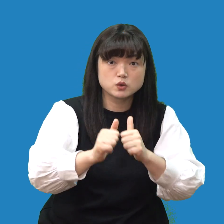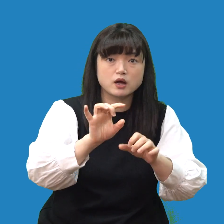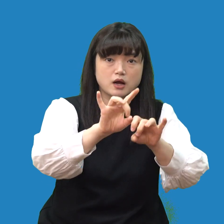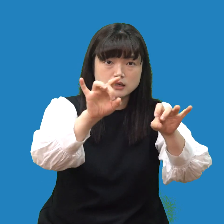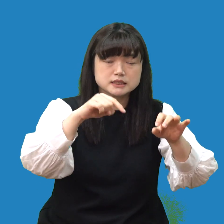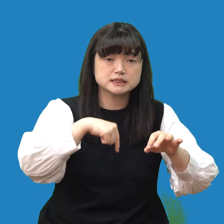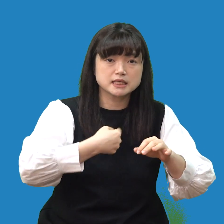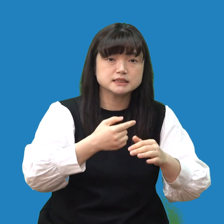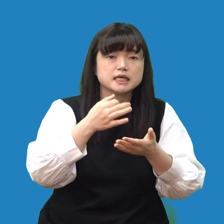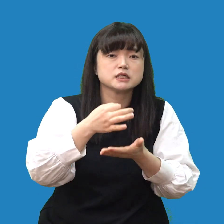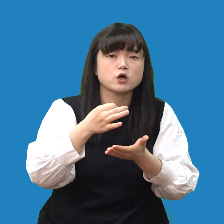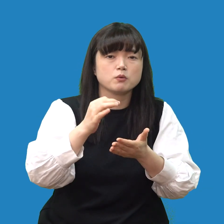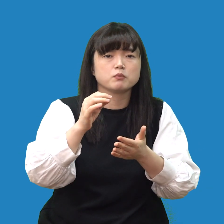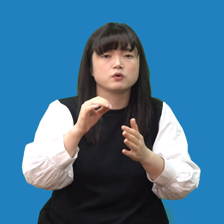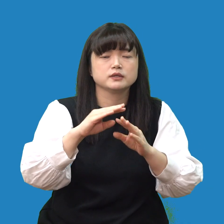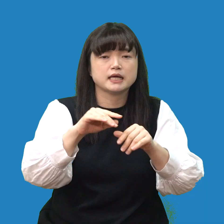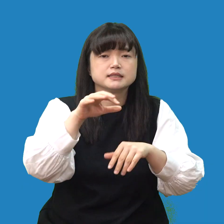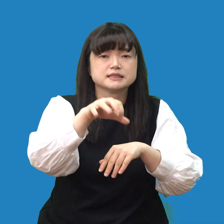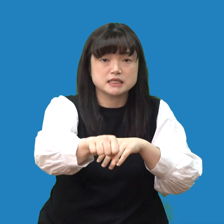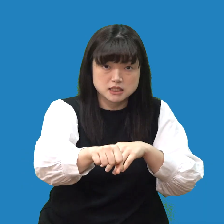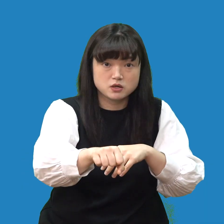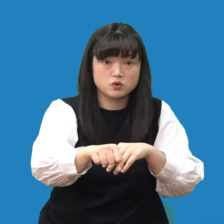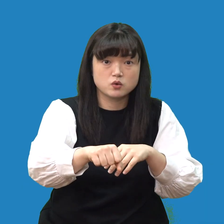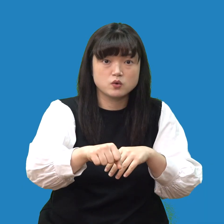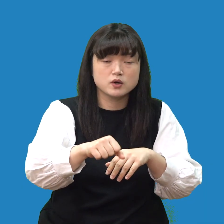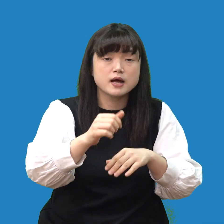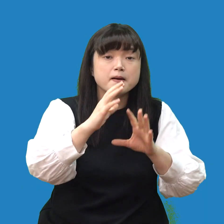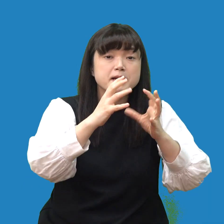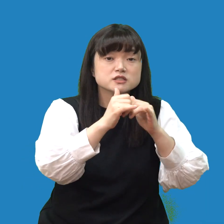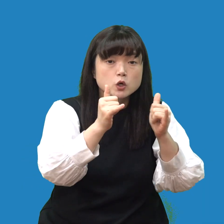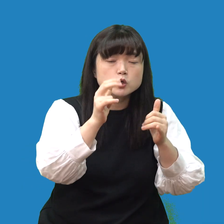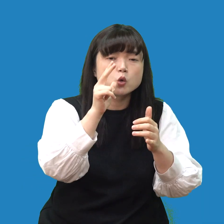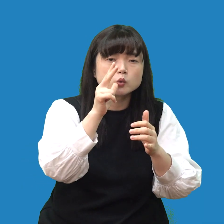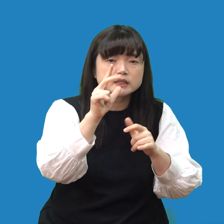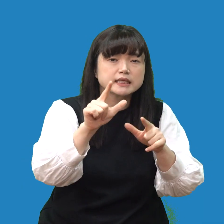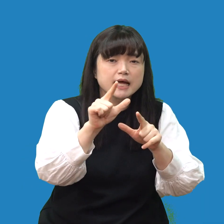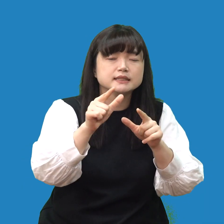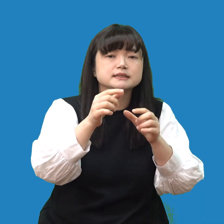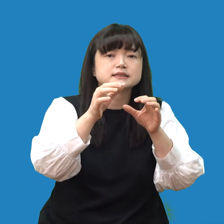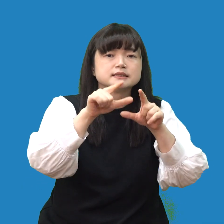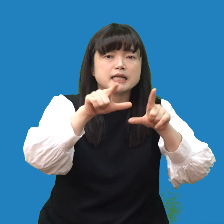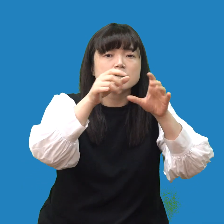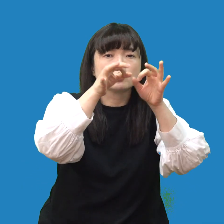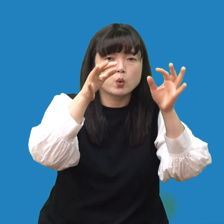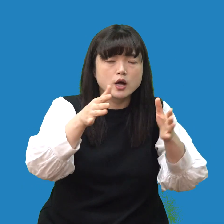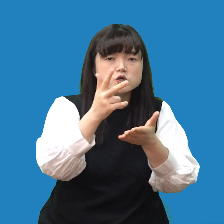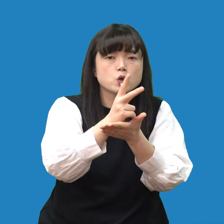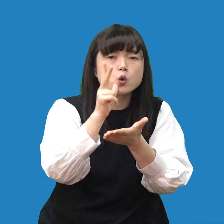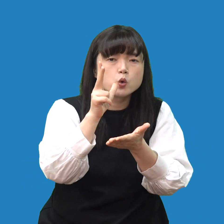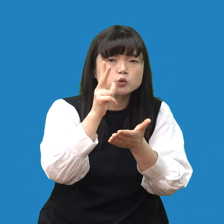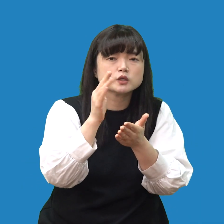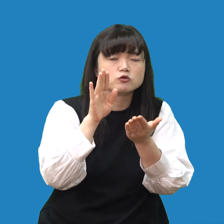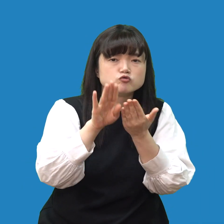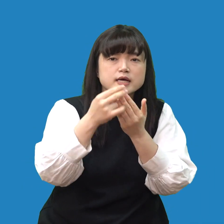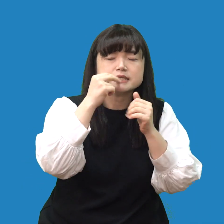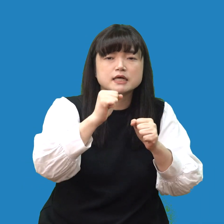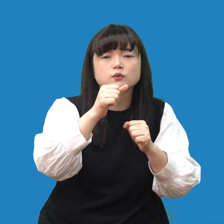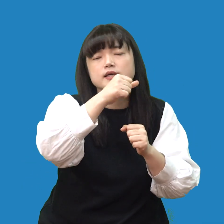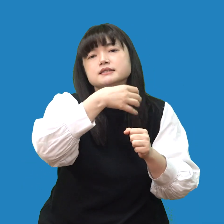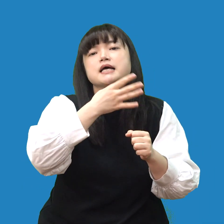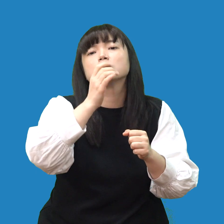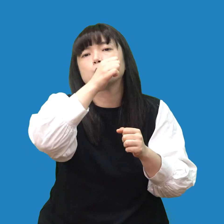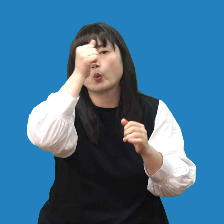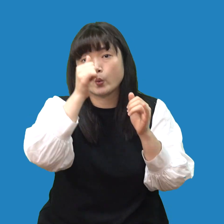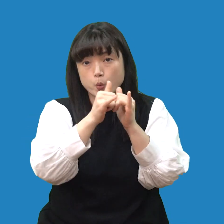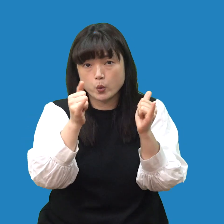각기 그들의 기업으로 가서 땅을 차지하였고 백성이 여호수아가 사는 날 동안과 여호수아 뒤에 생존한 장로들